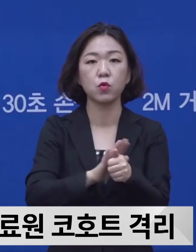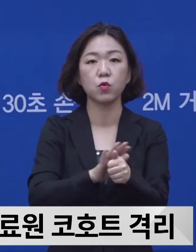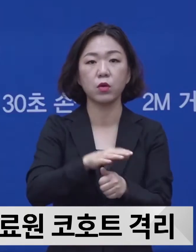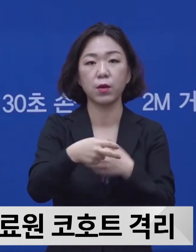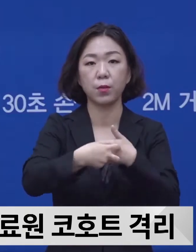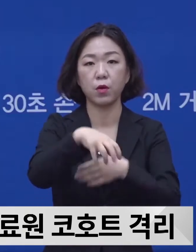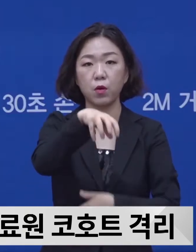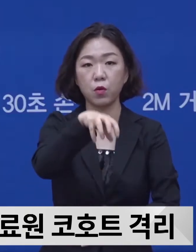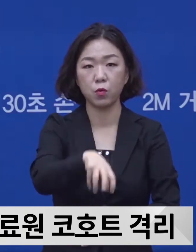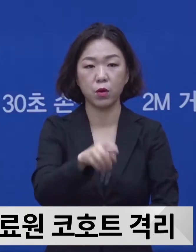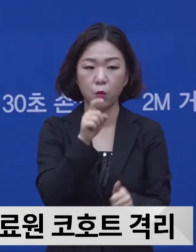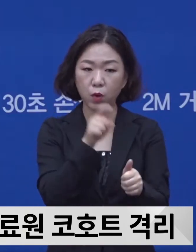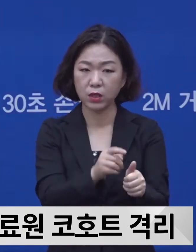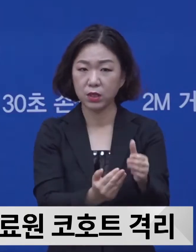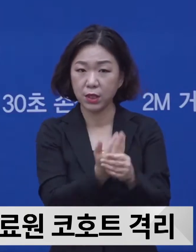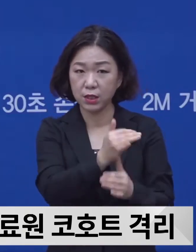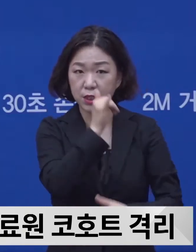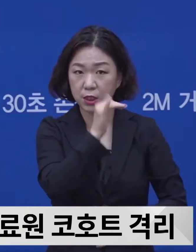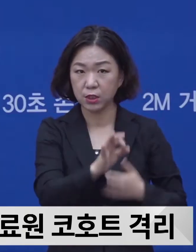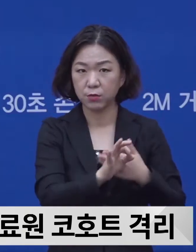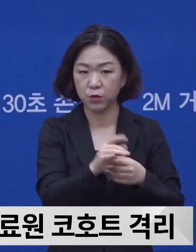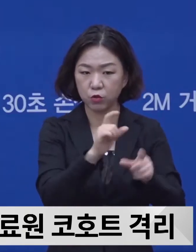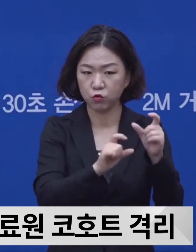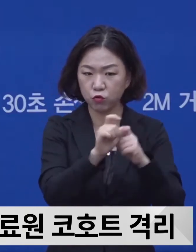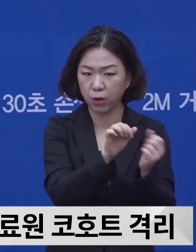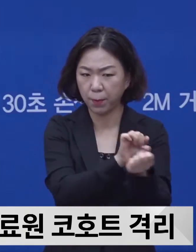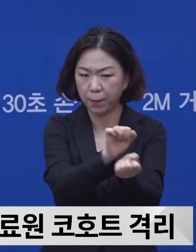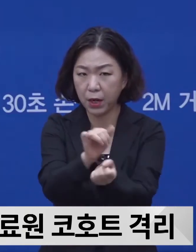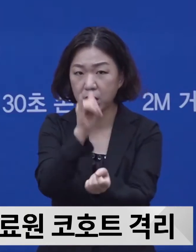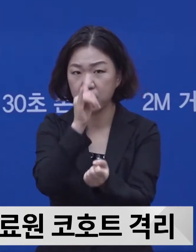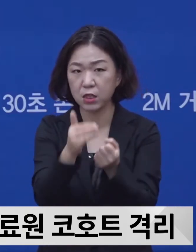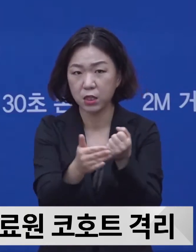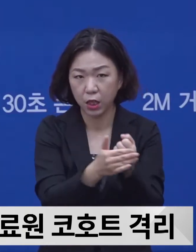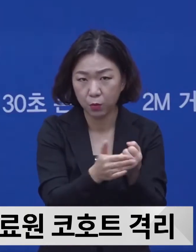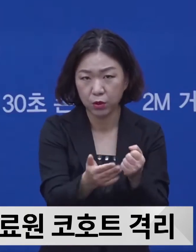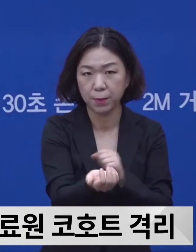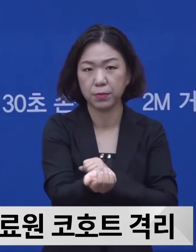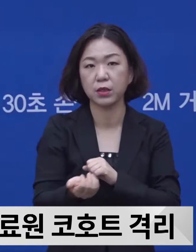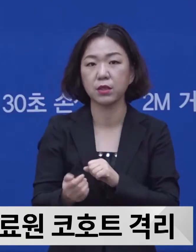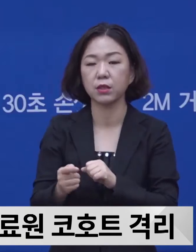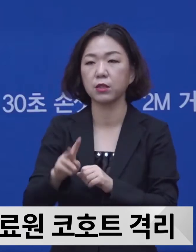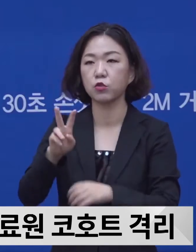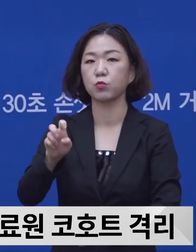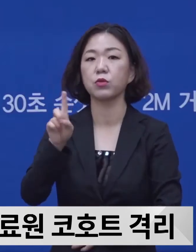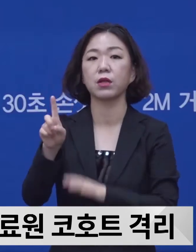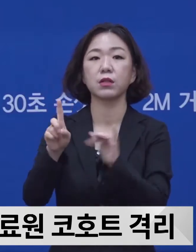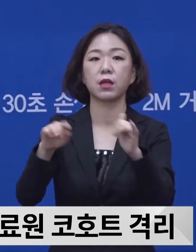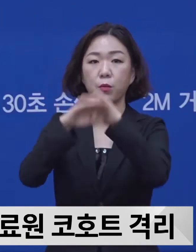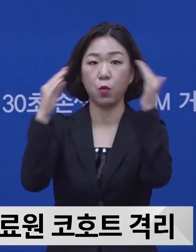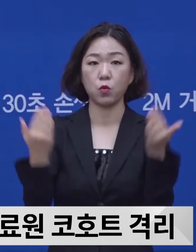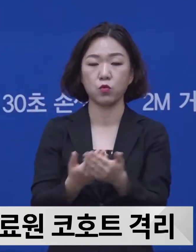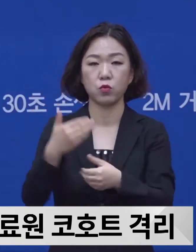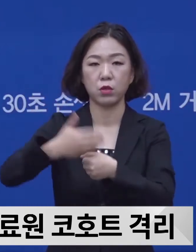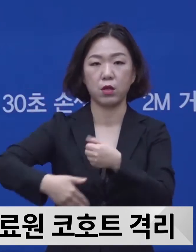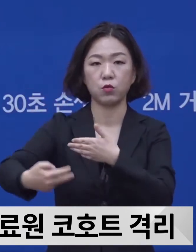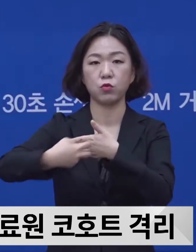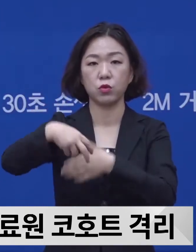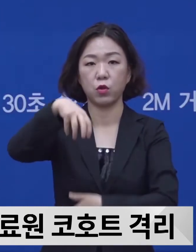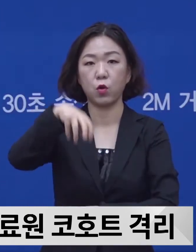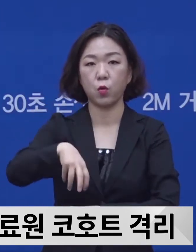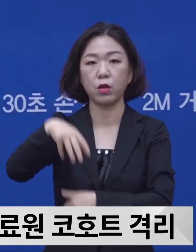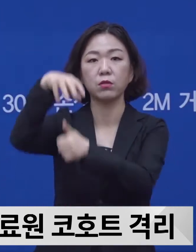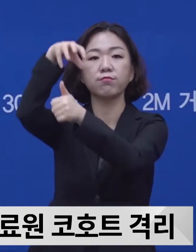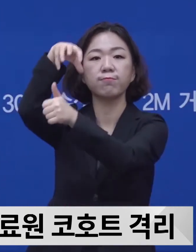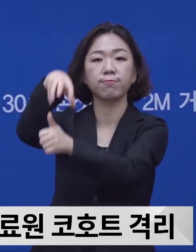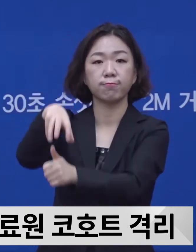시 지속적인 추가 감염 사례 경험을 바탕으로 입소자 21명 전원을 대구의료원에 코호트